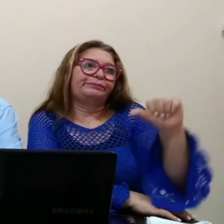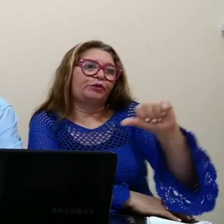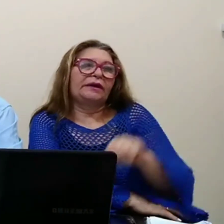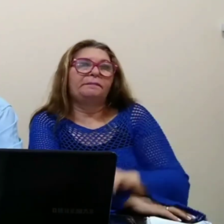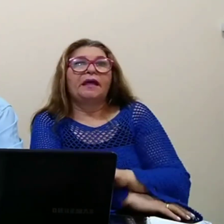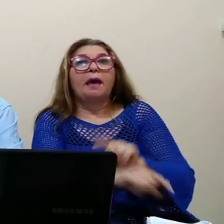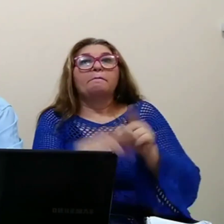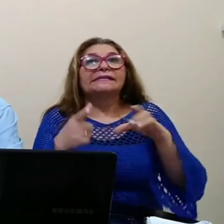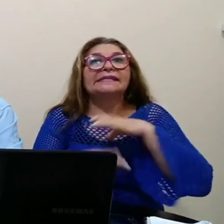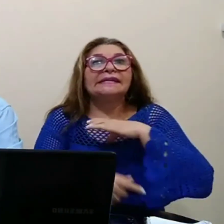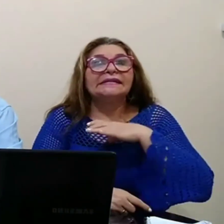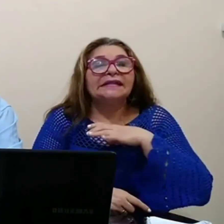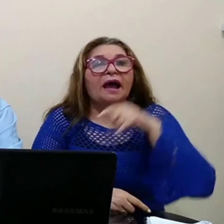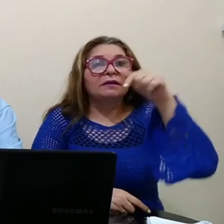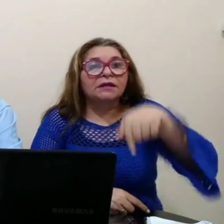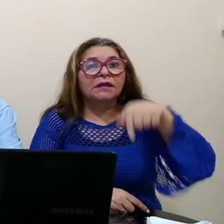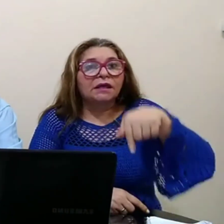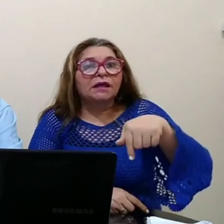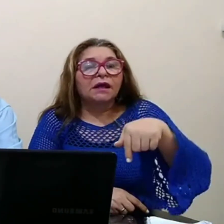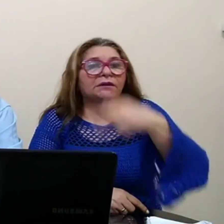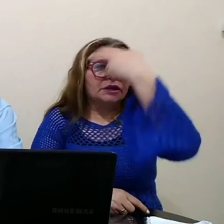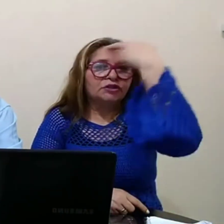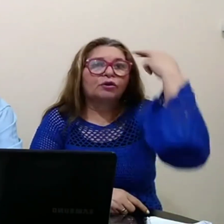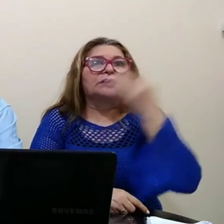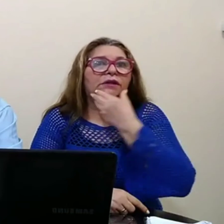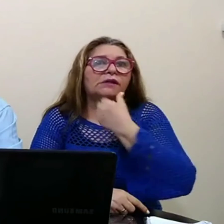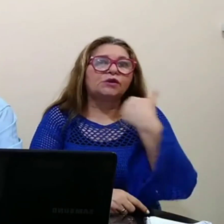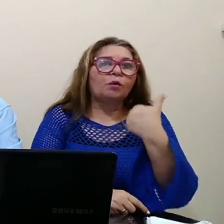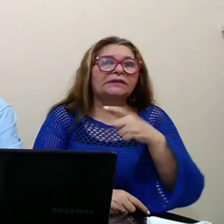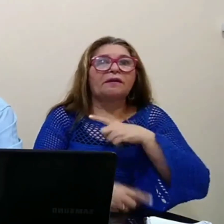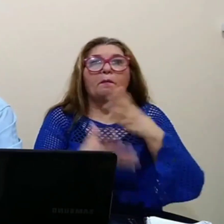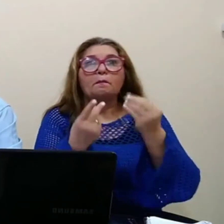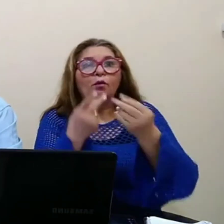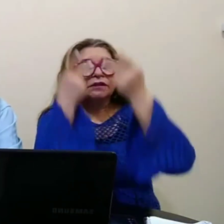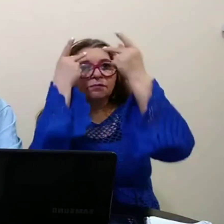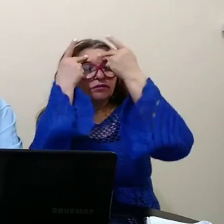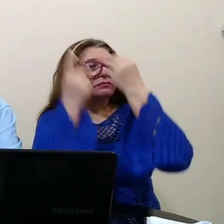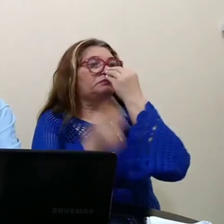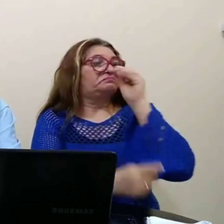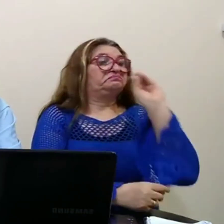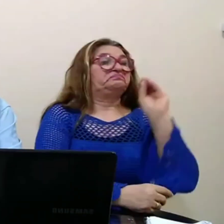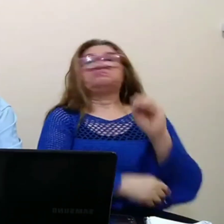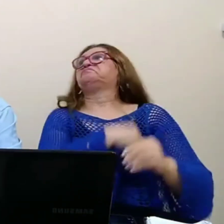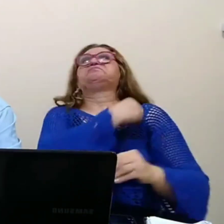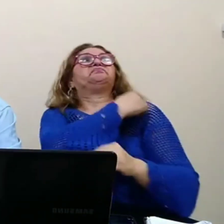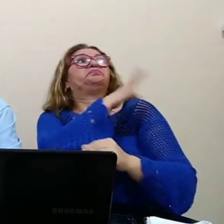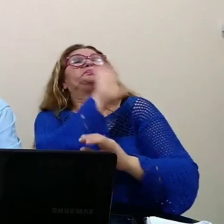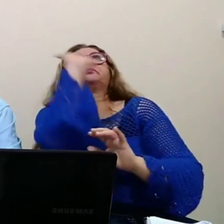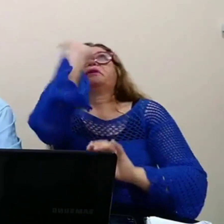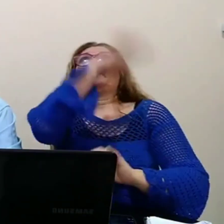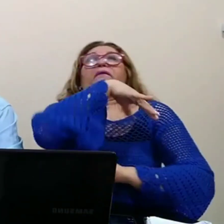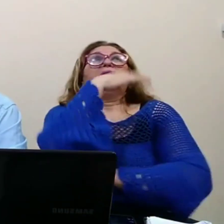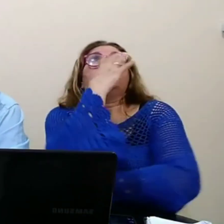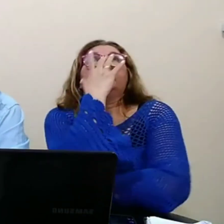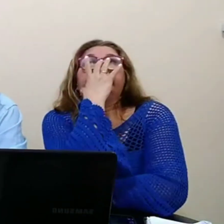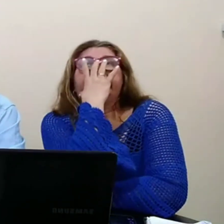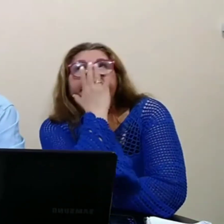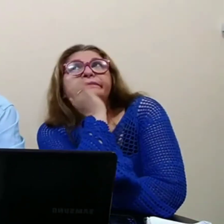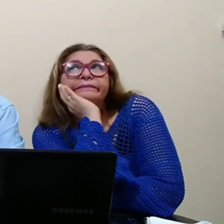teve várias pessoas que reagiram com atitude de rejeição. E talvez hoje à